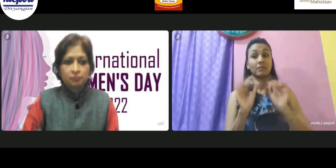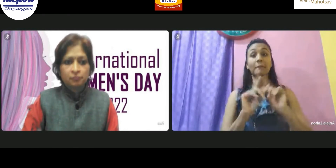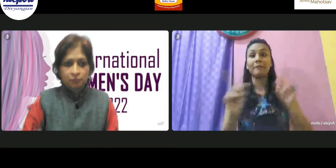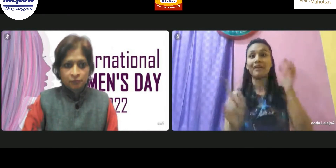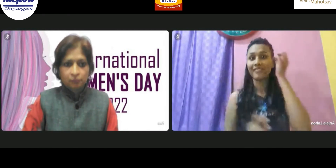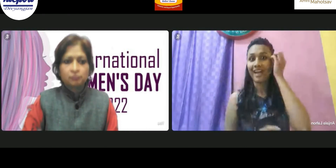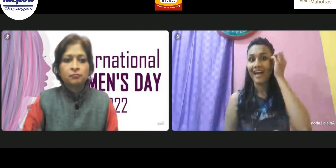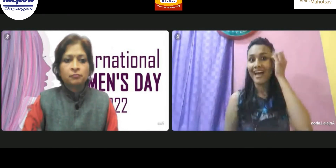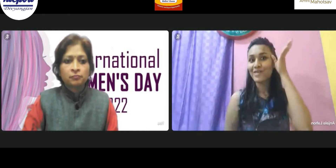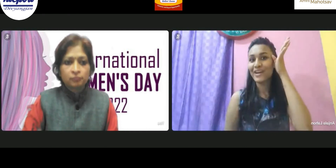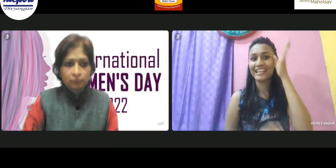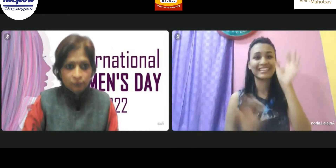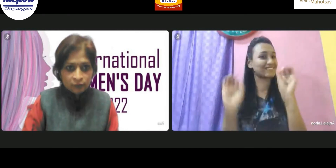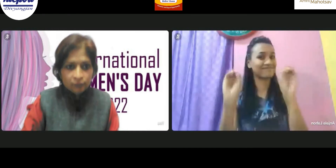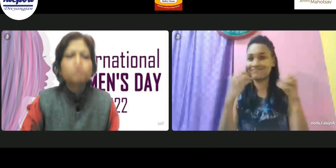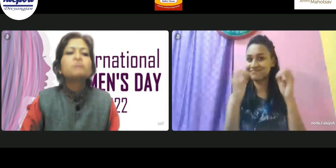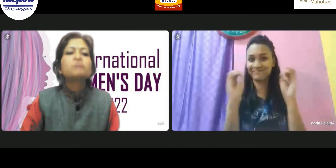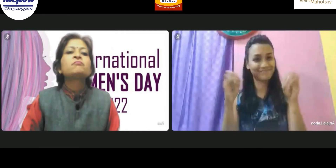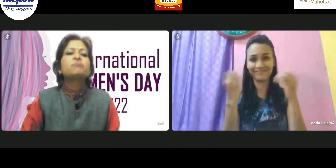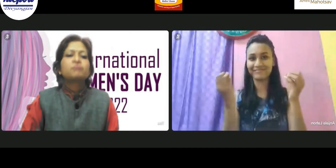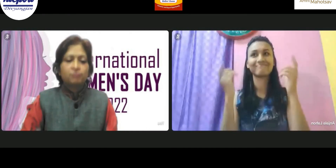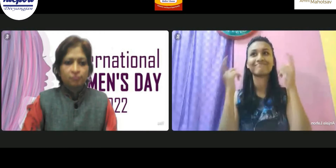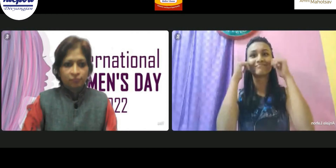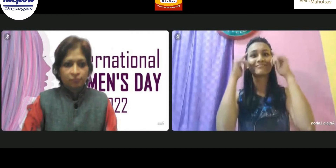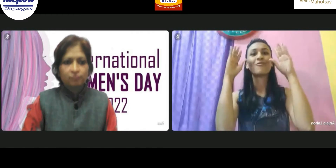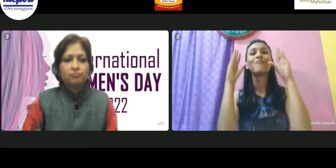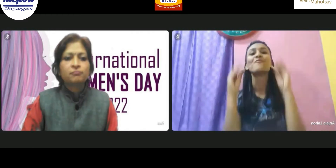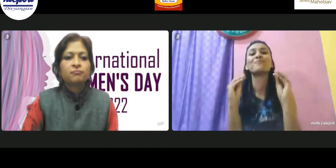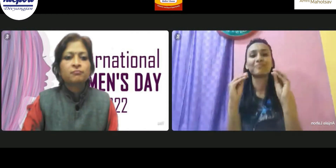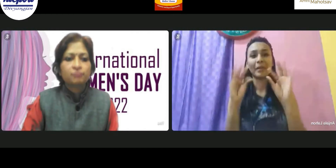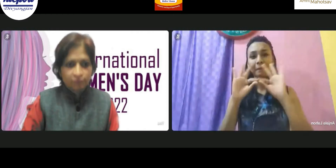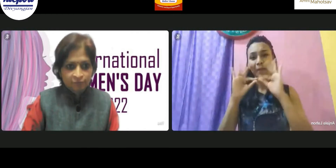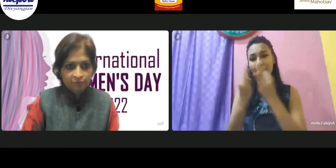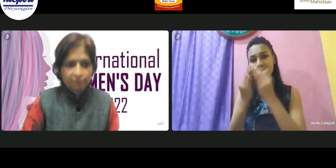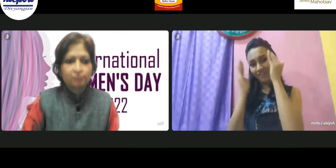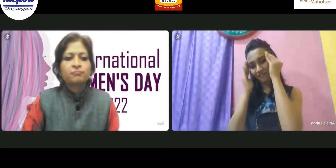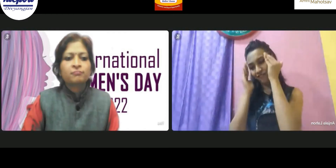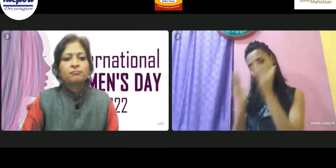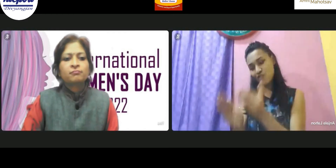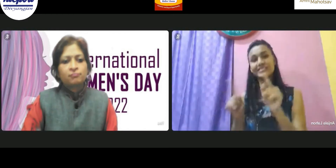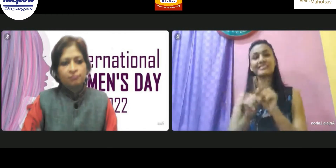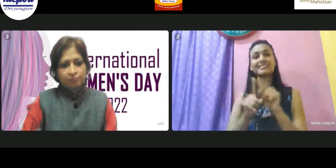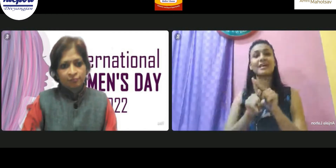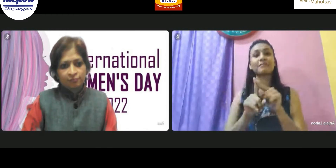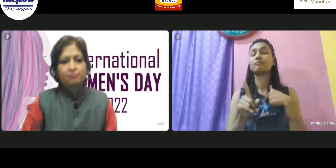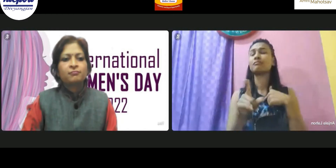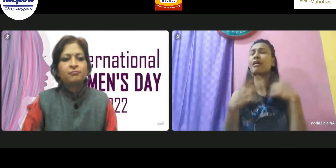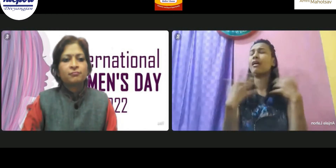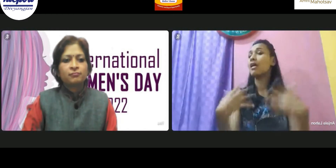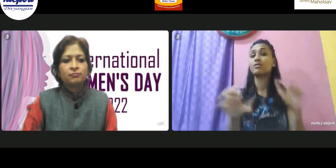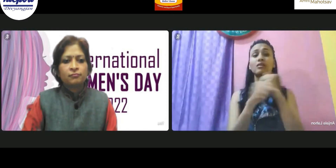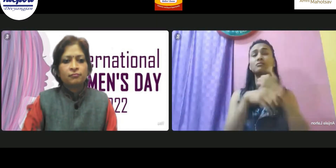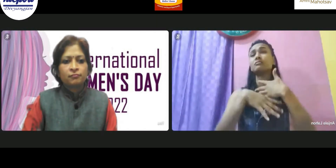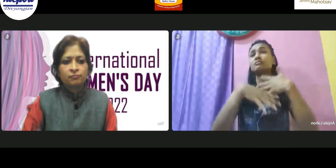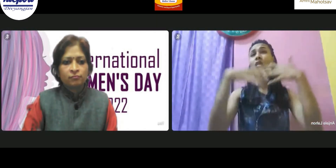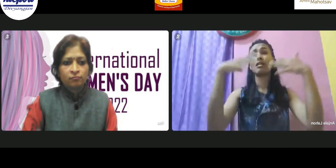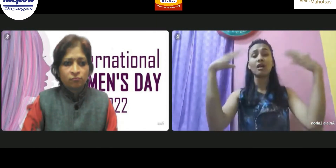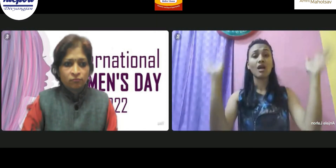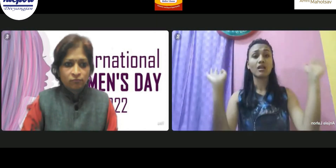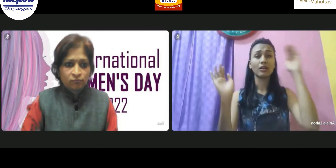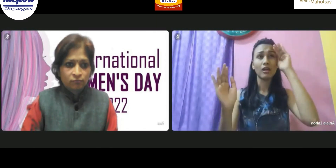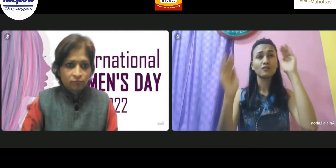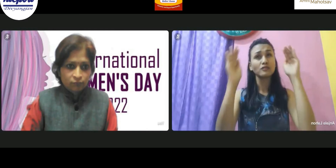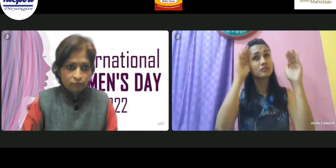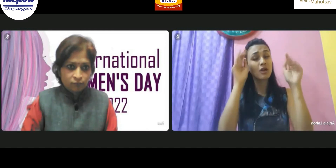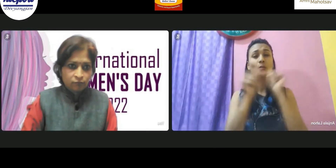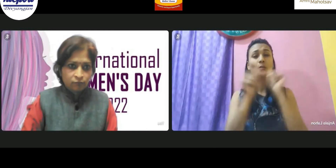लेकिन फिर भी हमने वहां पर सीखा तो बहुत कुछ, लेकिन जो हमारी अंडरस्टैंडिंग थी वो बहुत ज्यादा नहीं हुई।